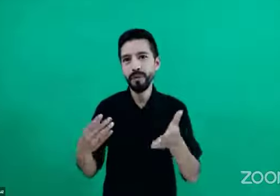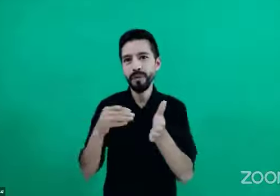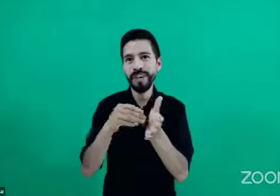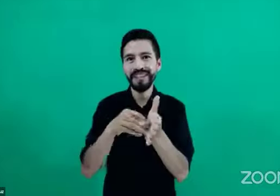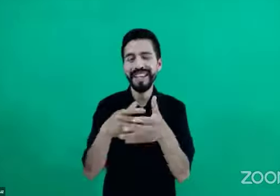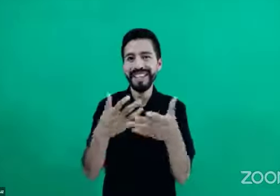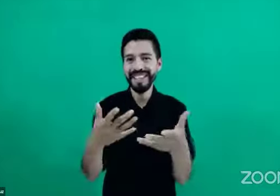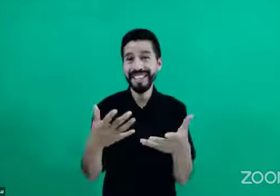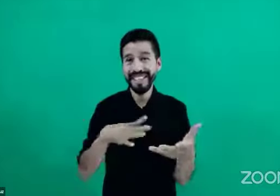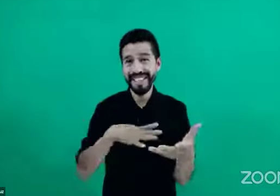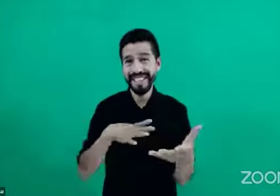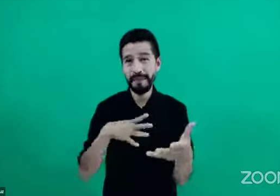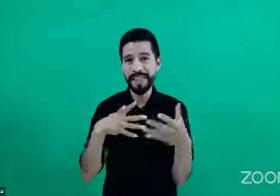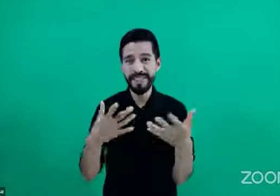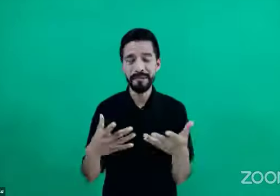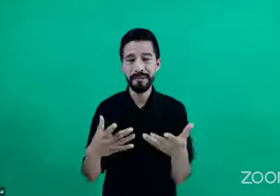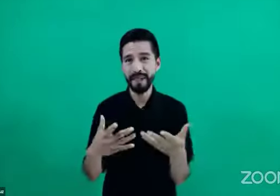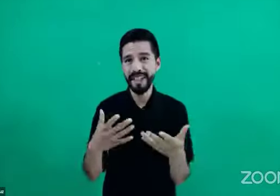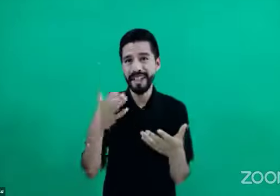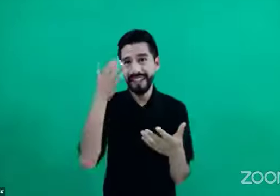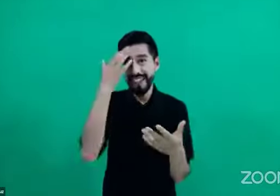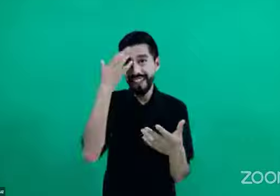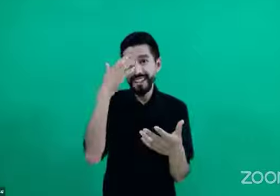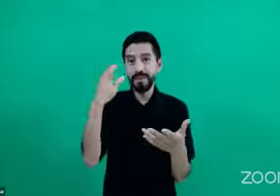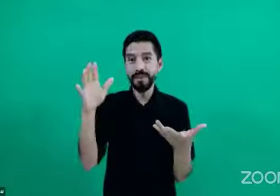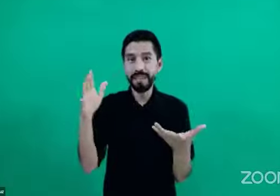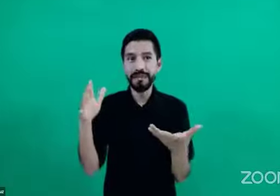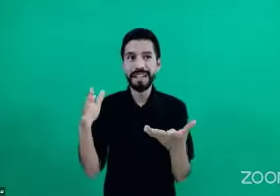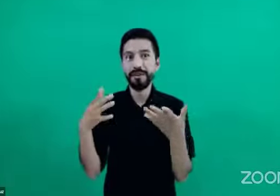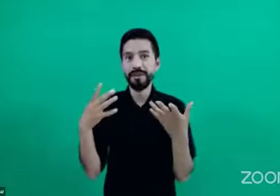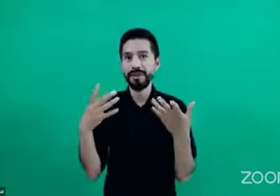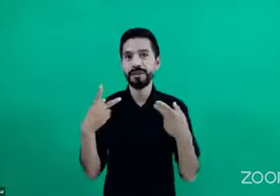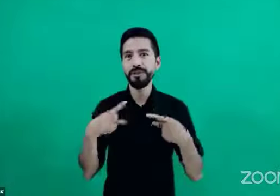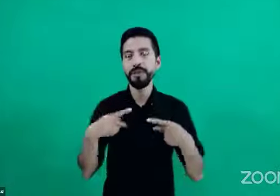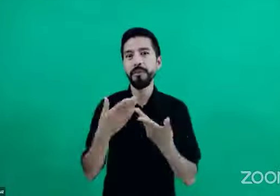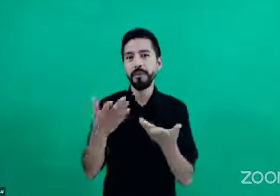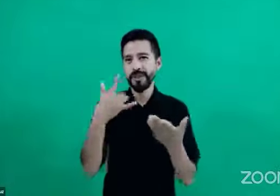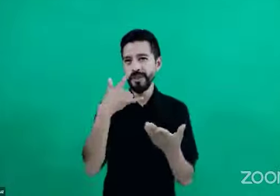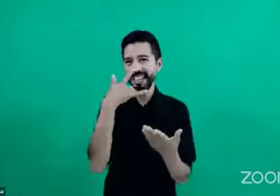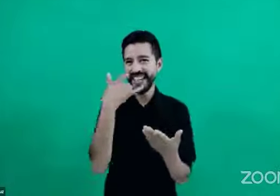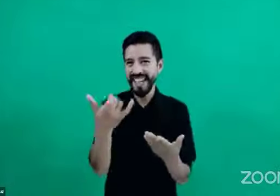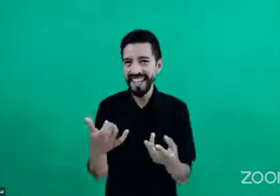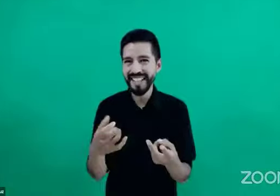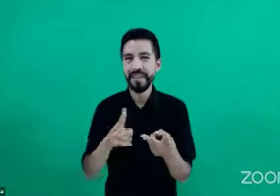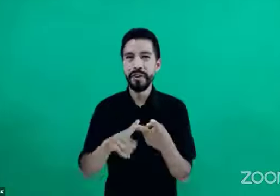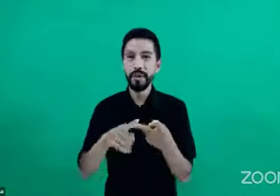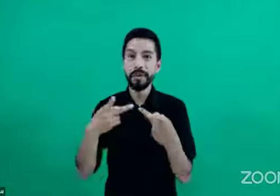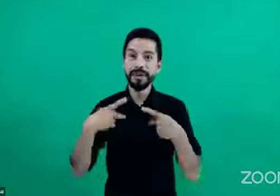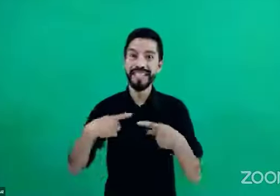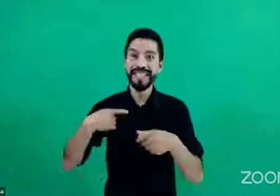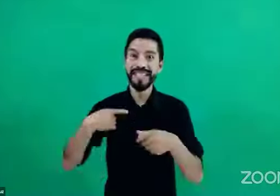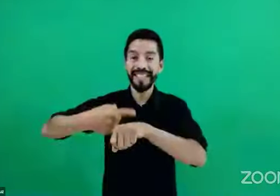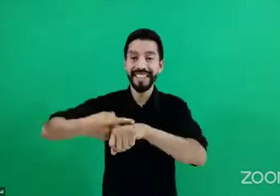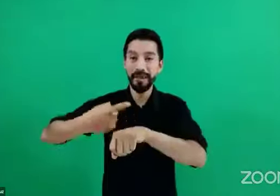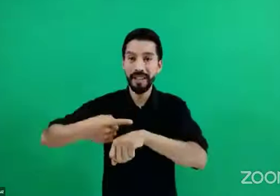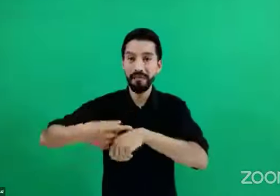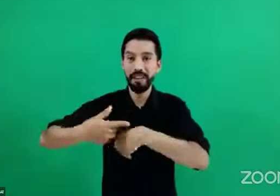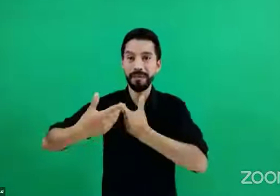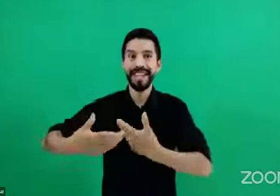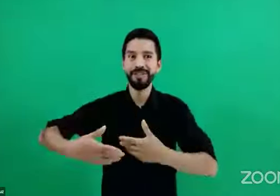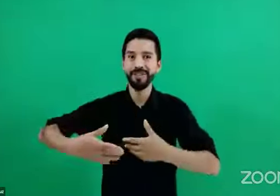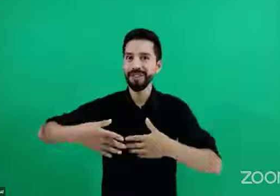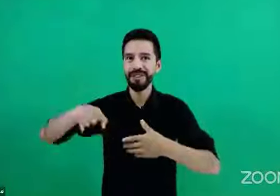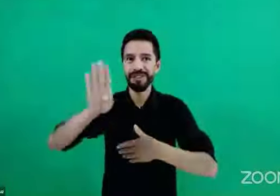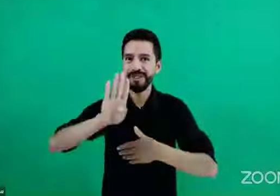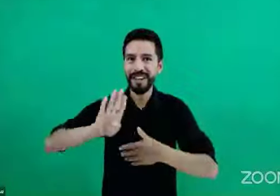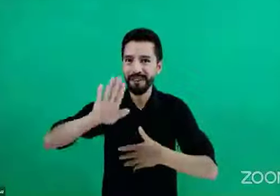pues aún todavía existe esta parte como de desconocimiento. Los ven como personas raras o personas que tienen alguna